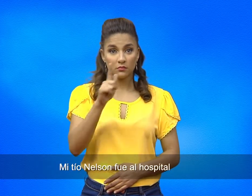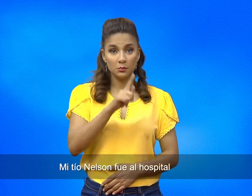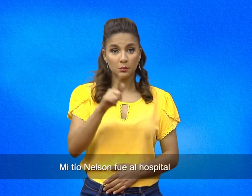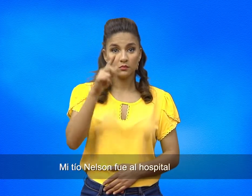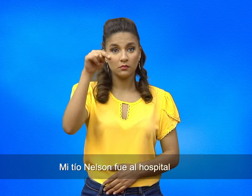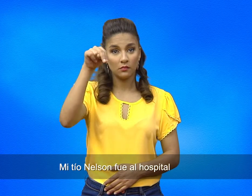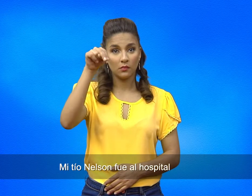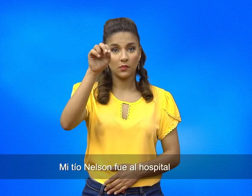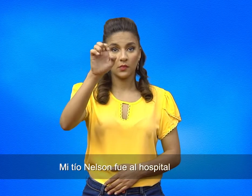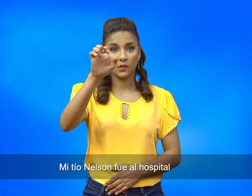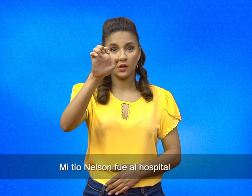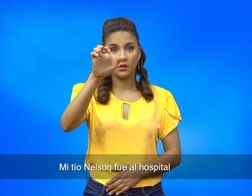mi tío